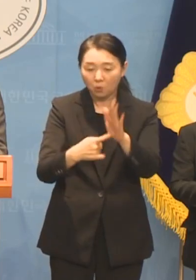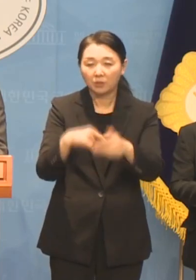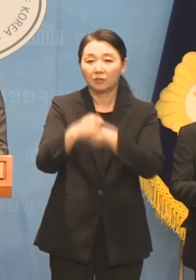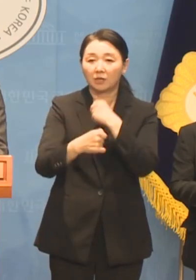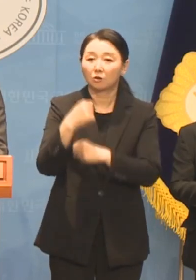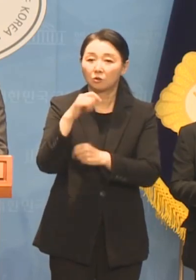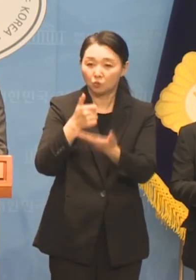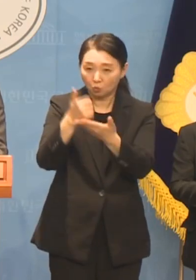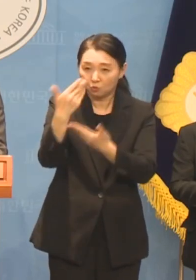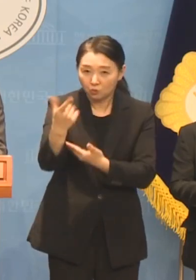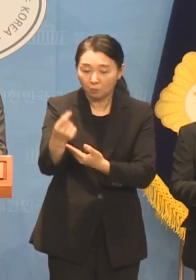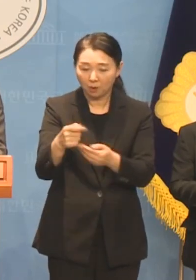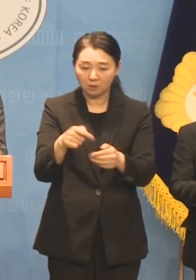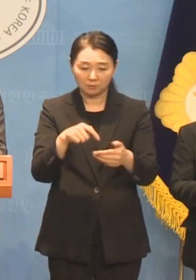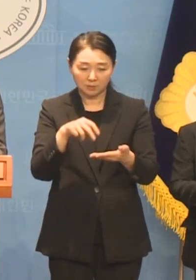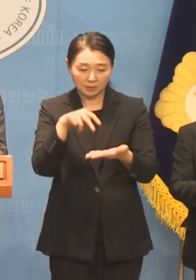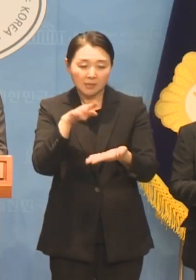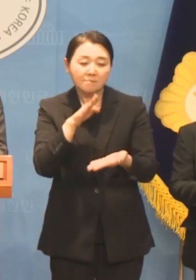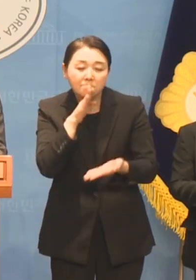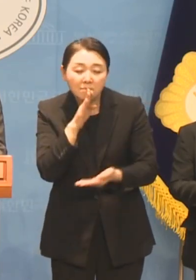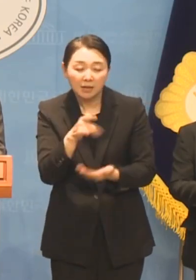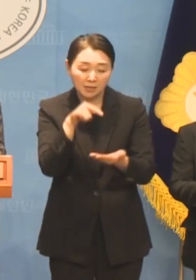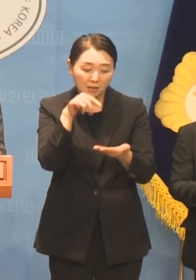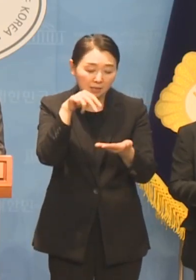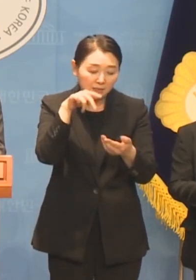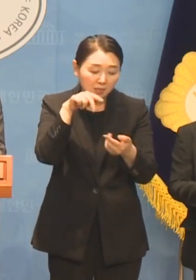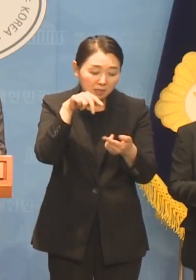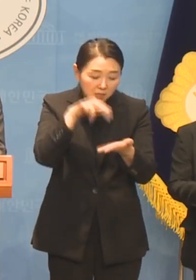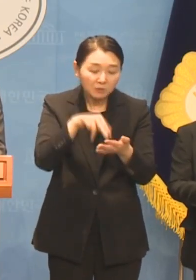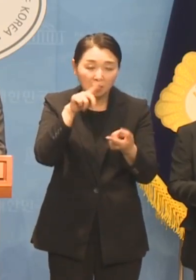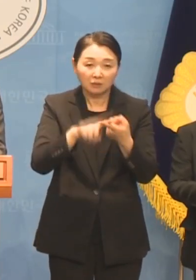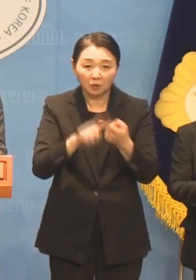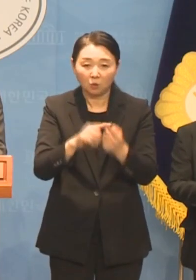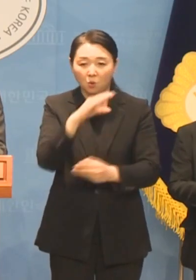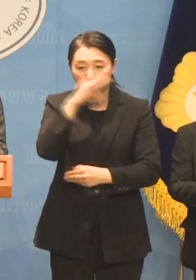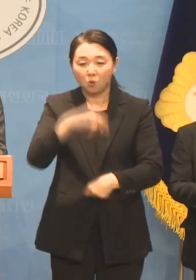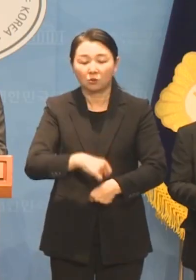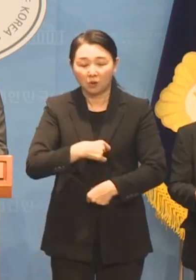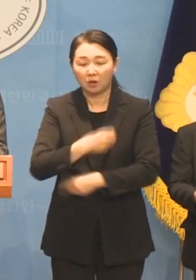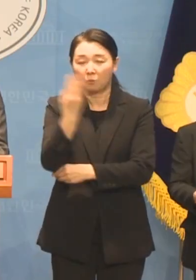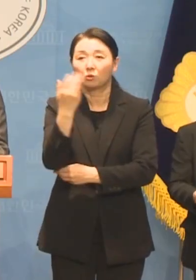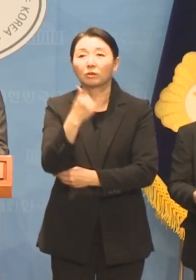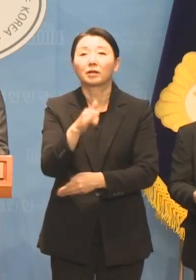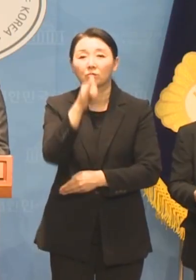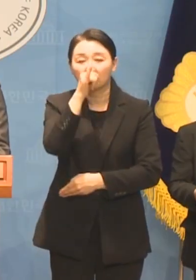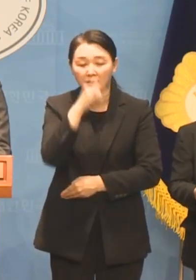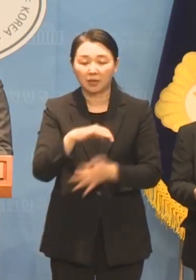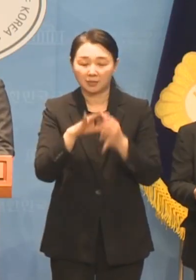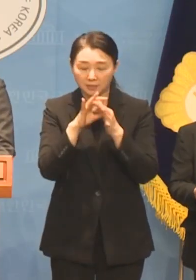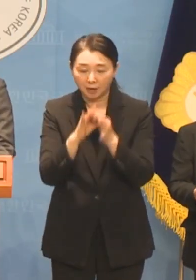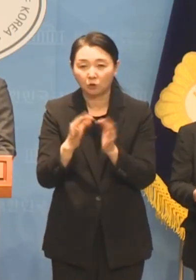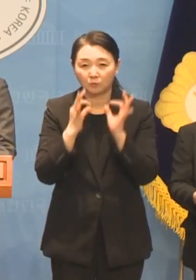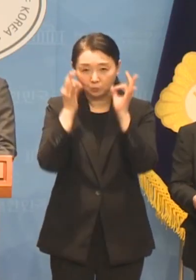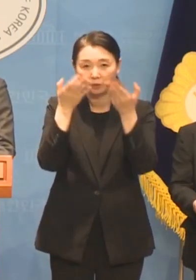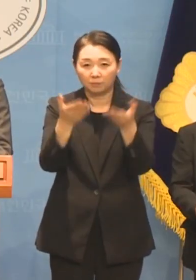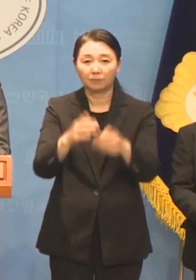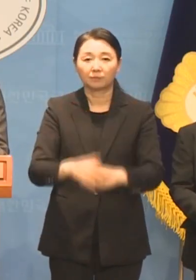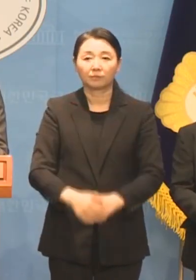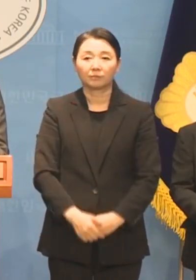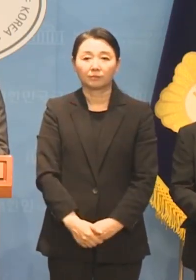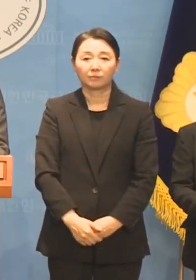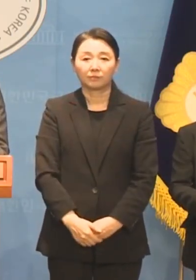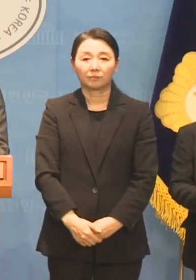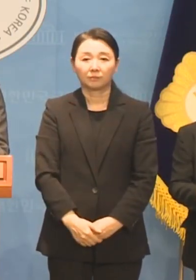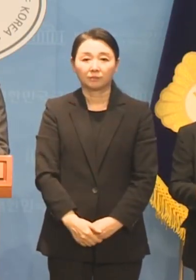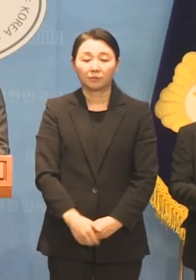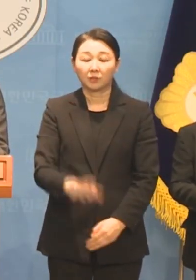존중하되 객관적 사실에 기반을 둔 건전하고 공정한 보도가 정착될 수 있도록 지속적으로 노력하겠습니다.